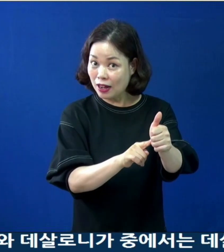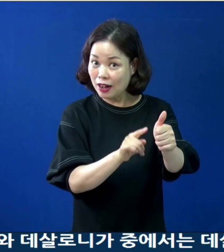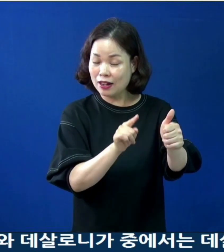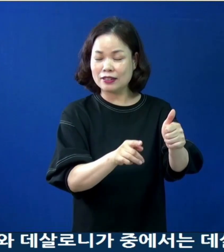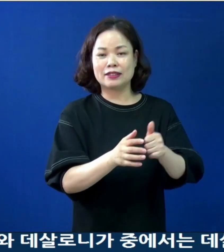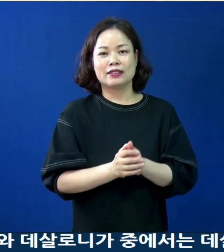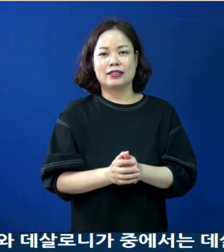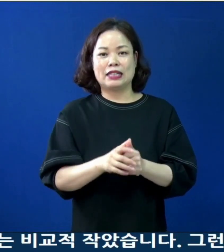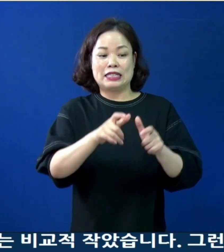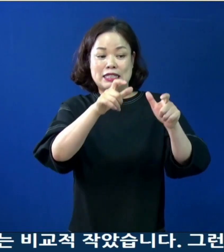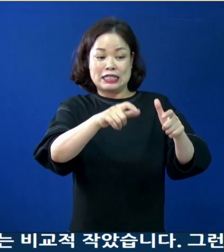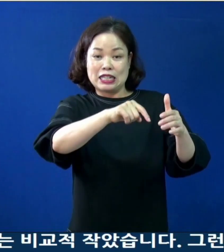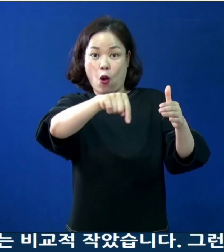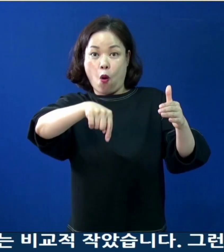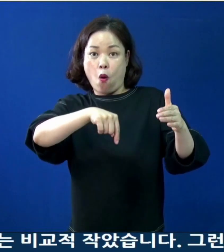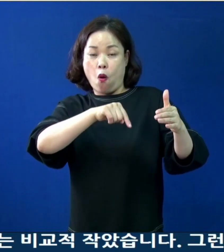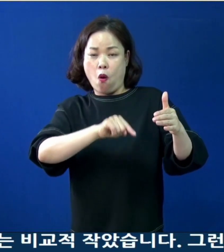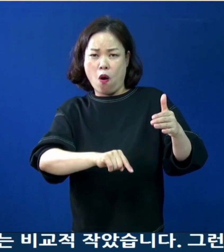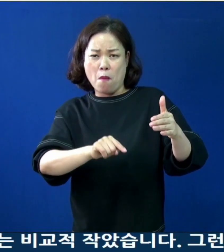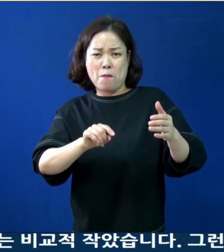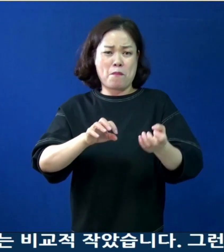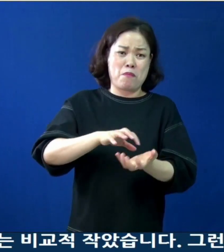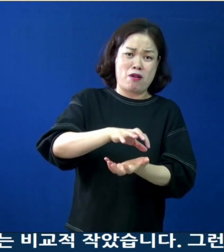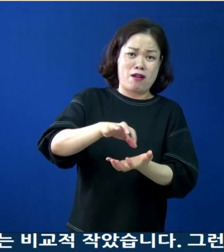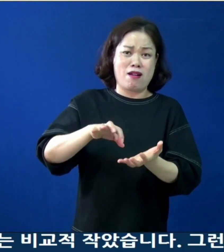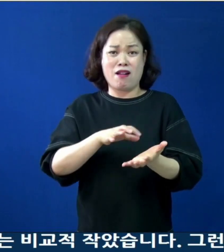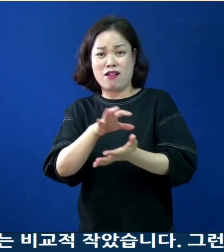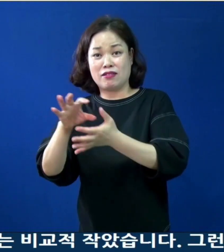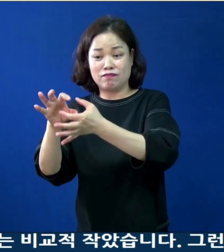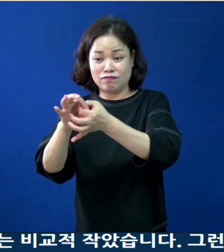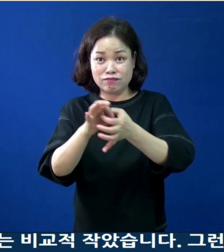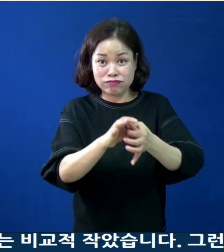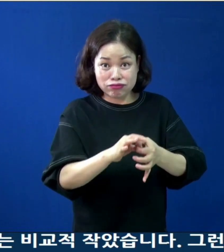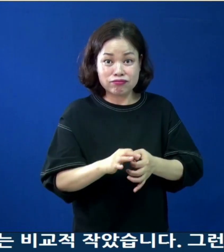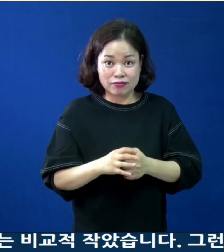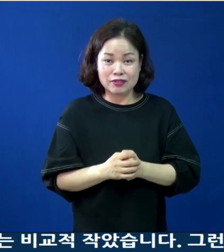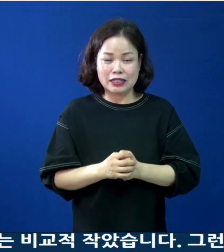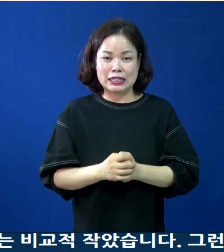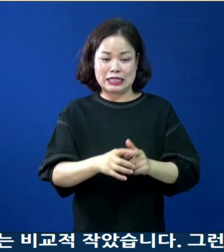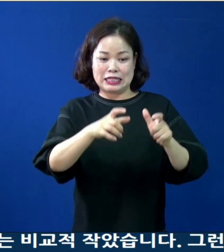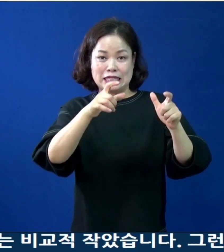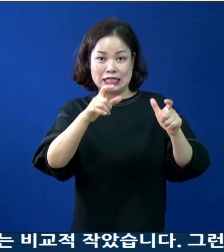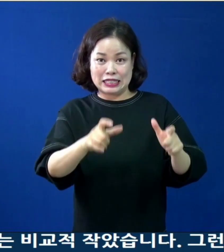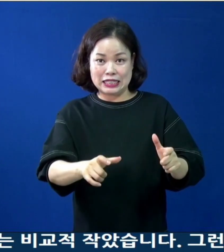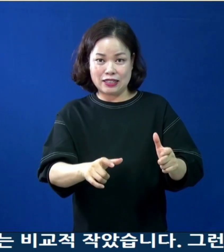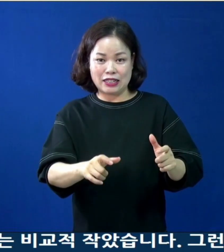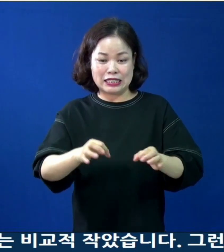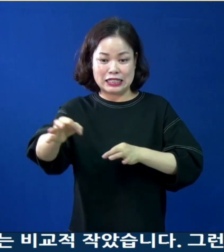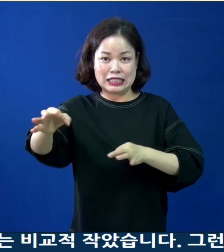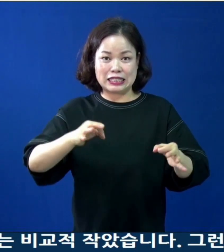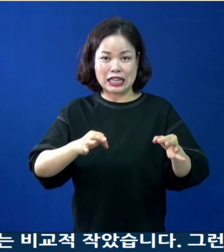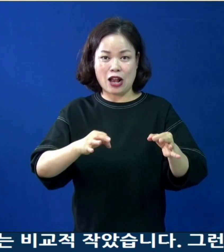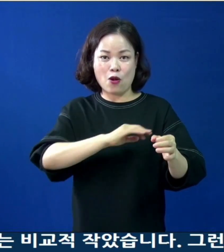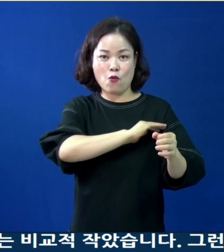이게 지역 안에서 얽히설키 연결되어 있는 거죠. 이 지역의 상권을 가지고 있는 이